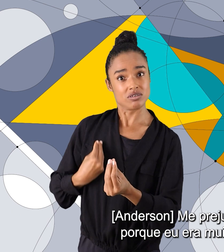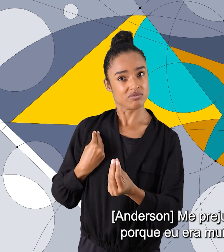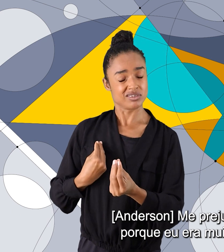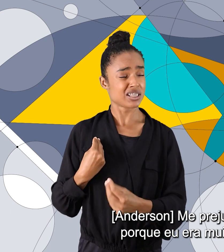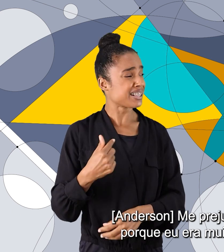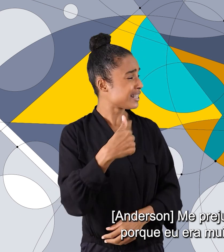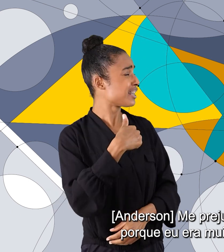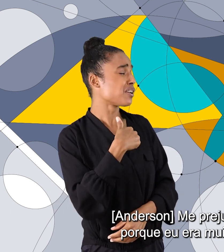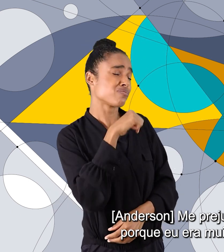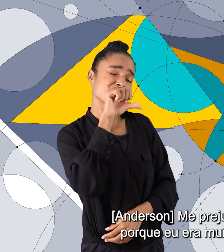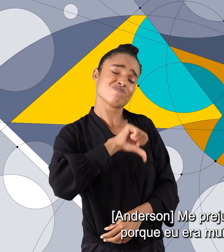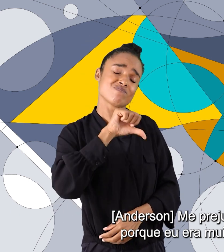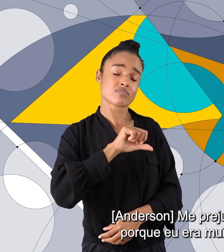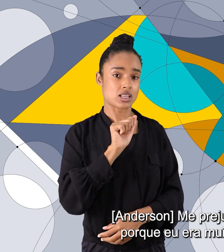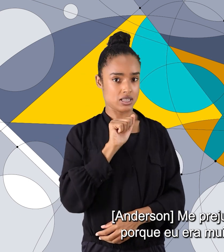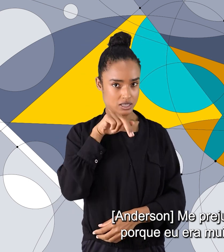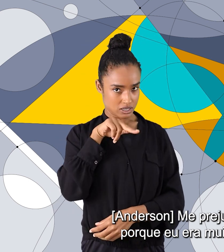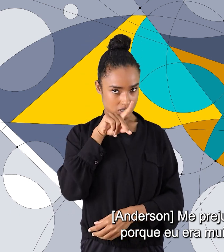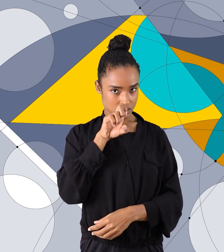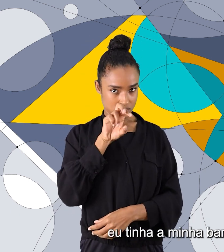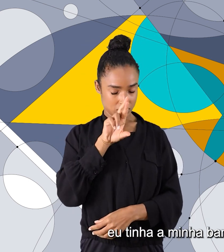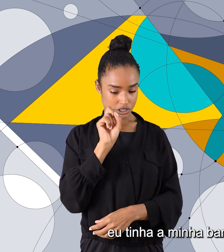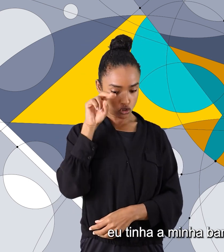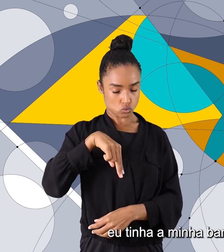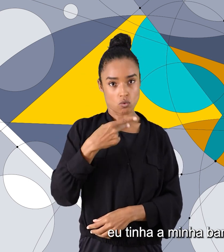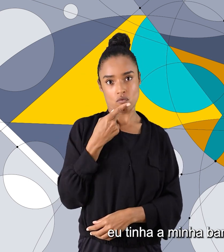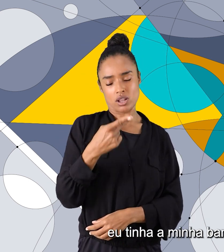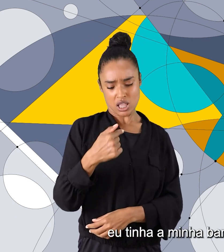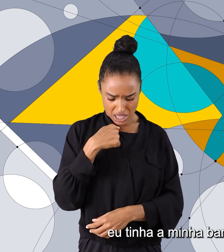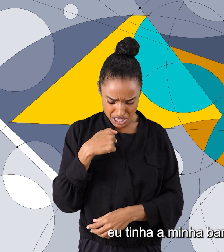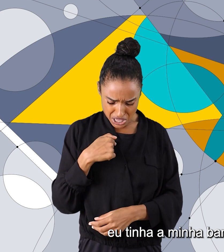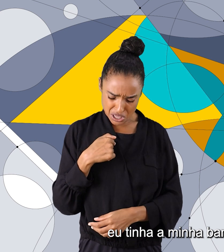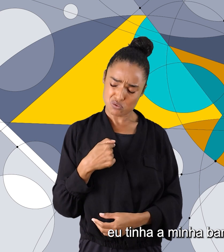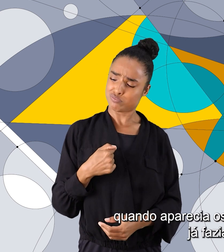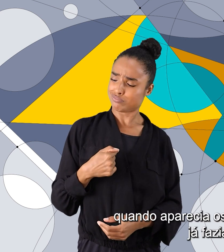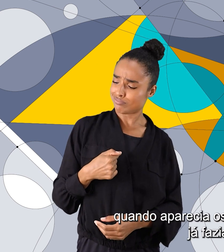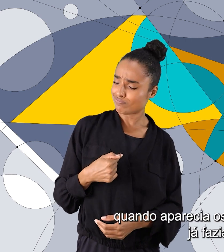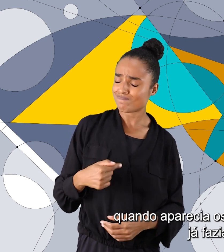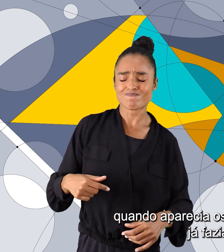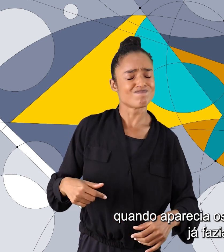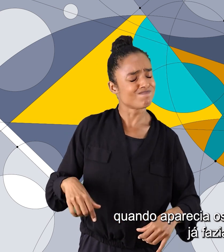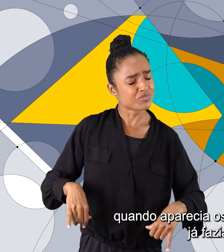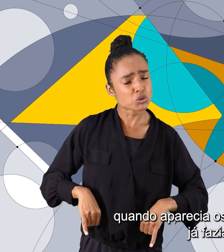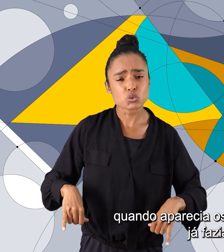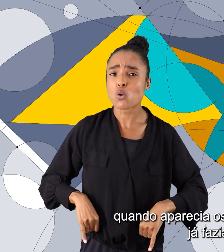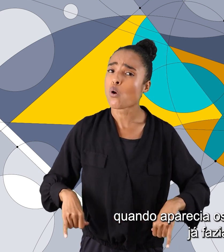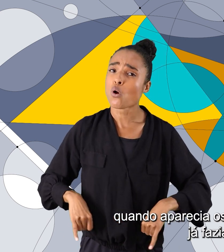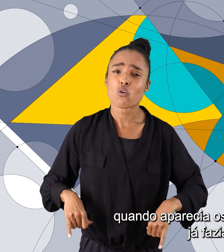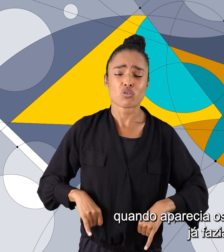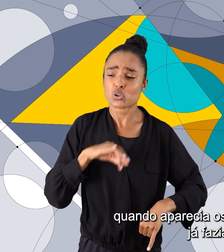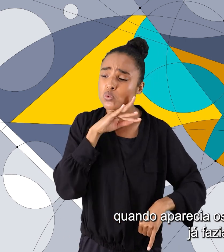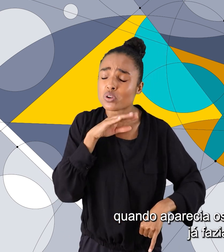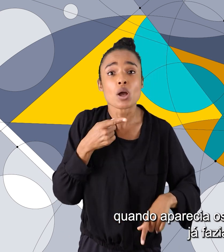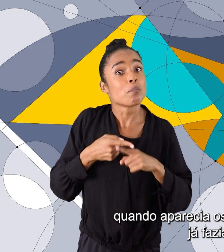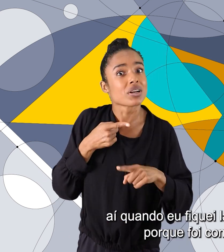e tudo, porque eu era muito esforçado. Eu tinha ali a banquinha, ela ali, quando apareciam os biscates, eu ia,